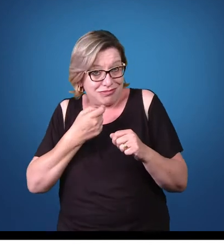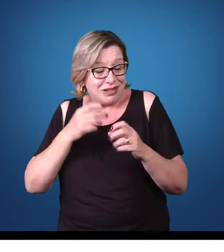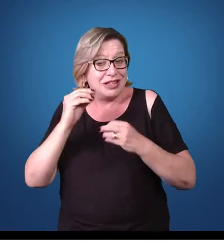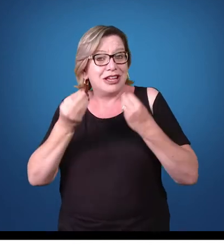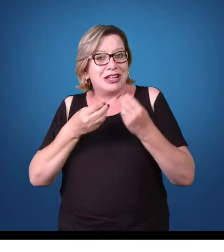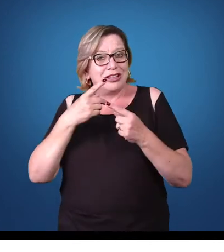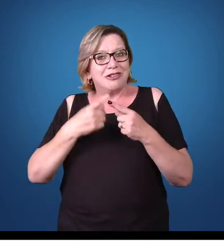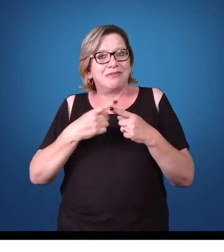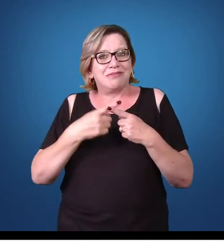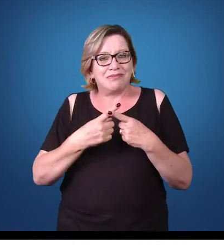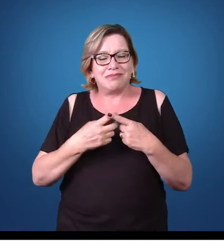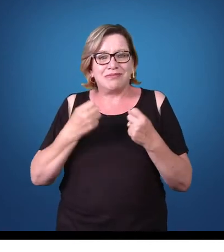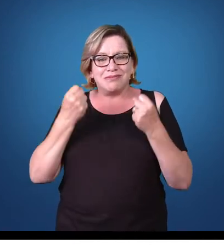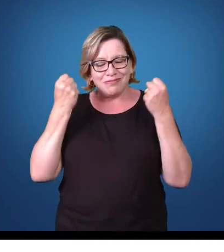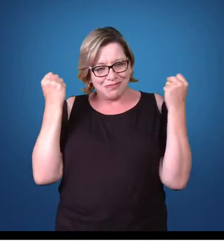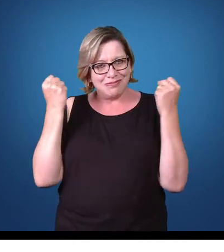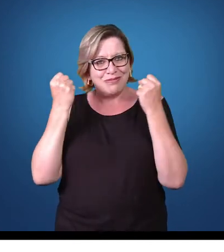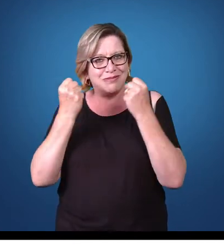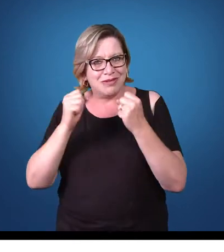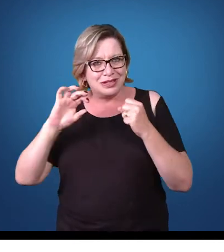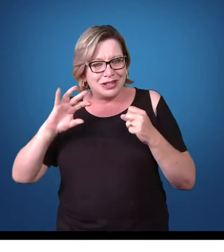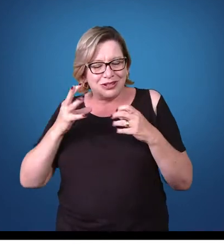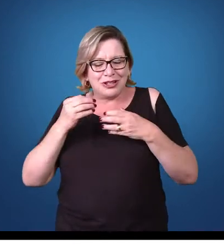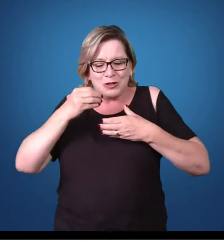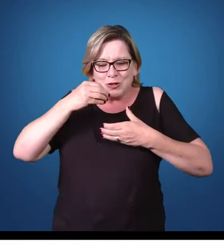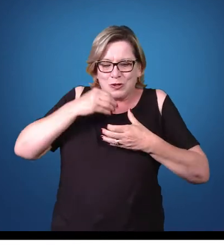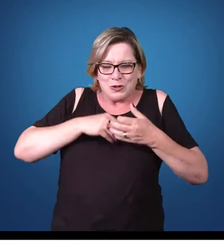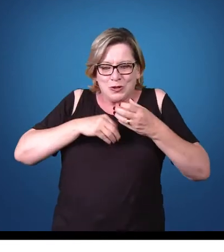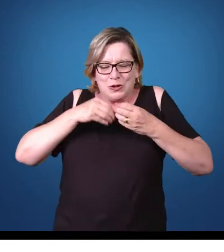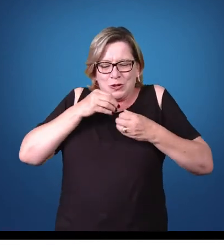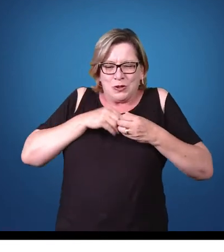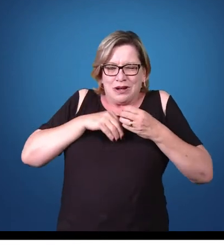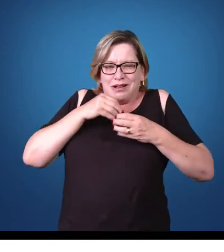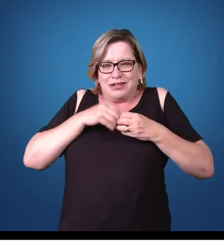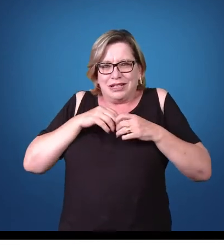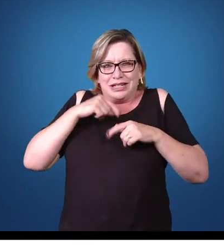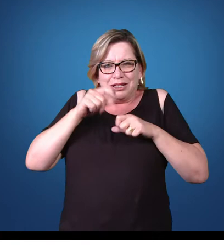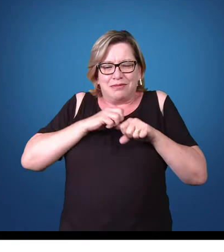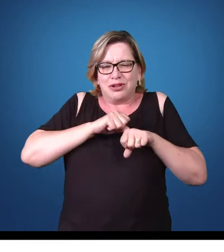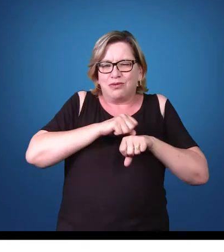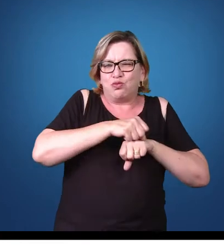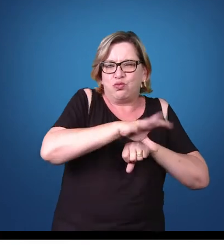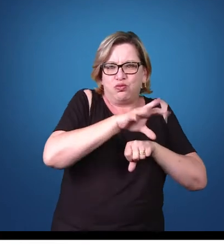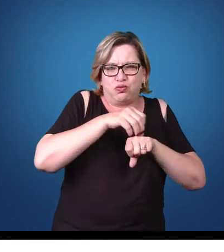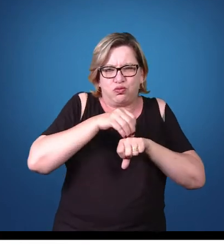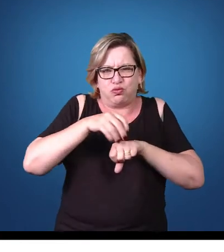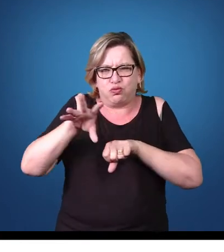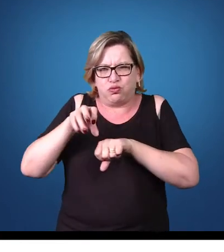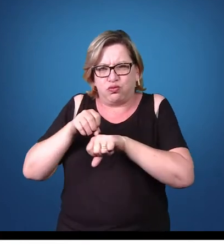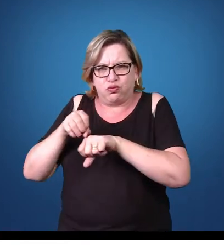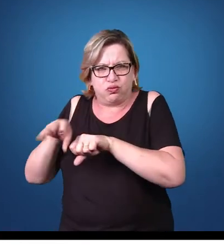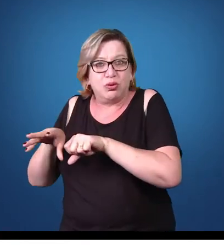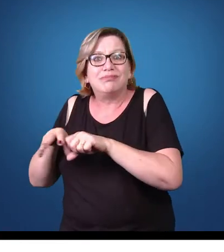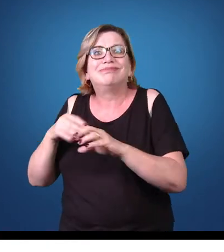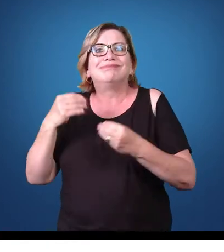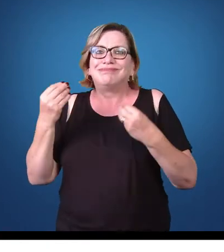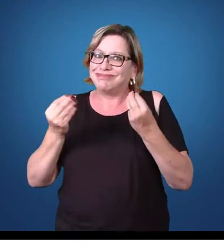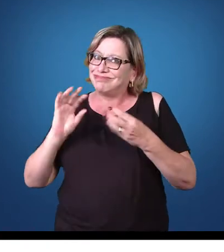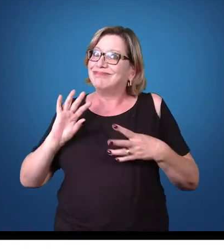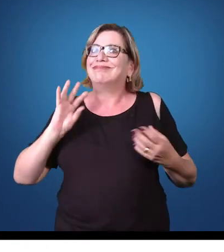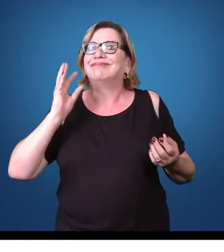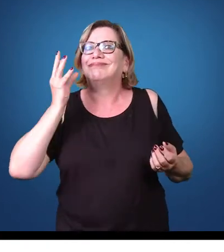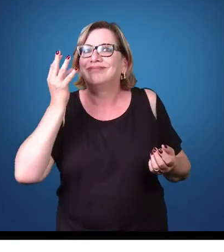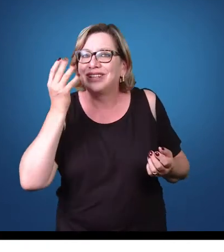incubando esse parasita e depois ocorrer disseminações desse